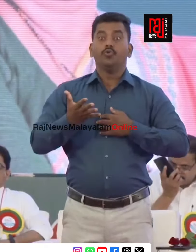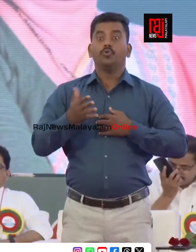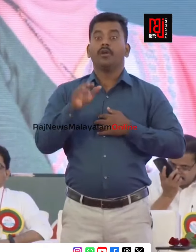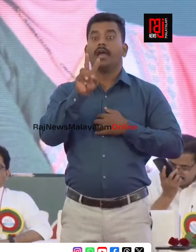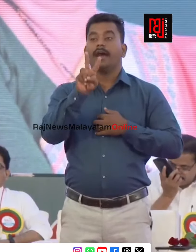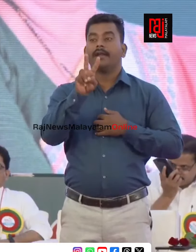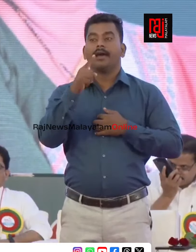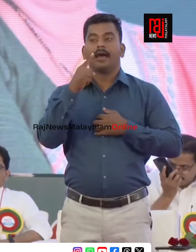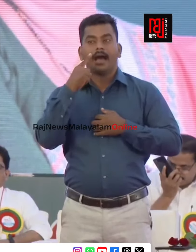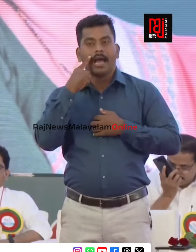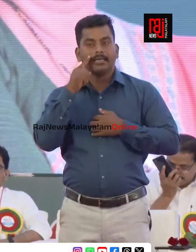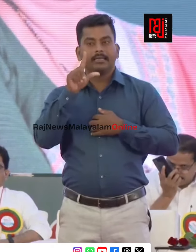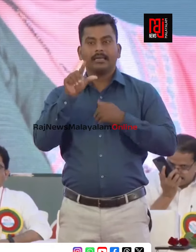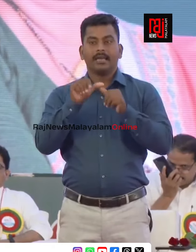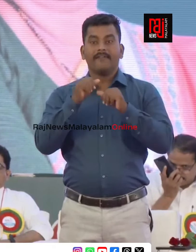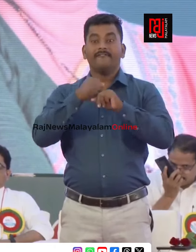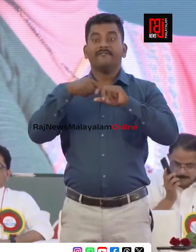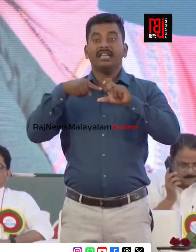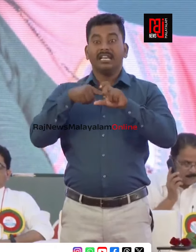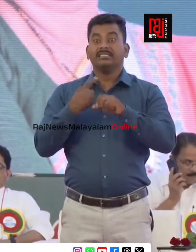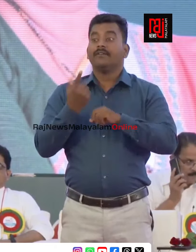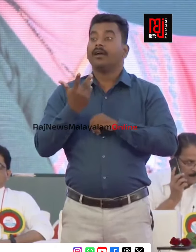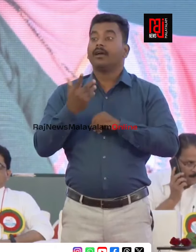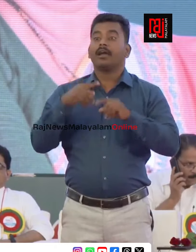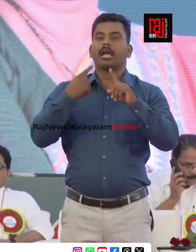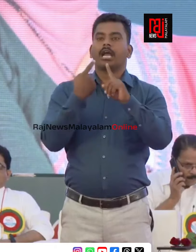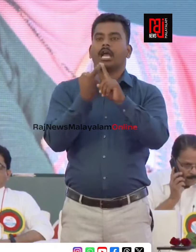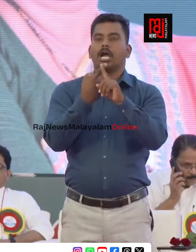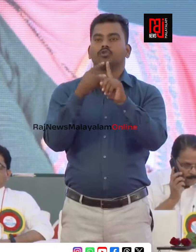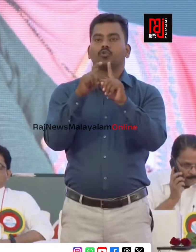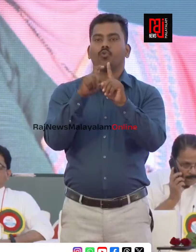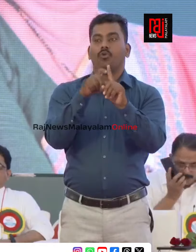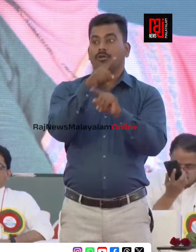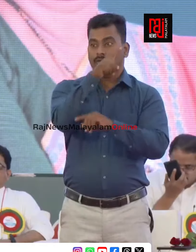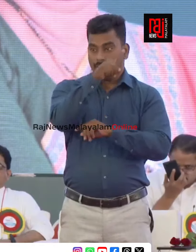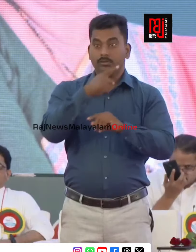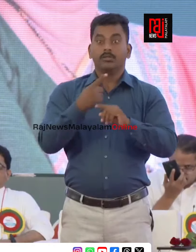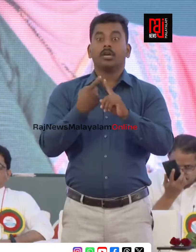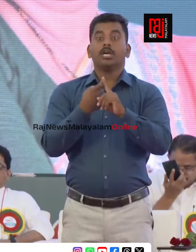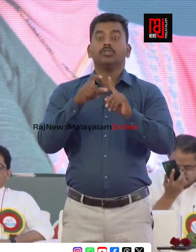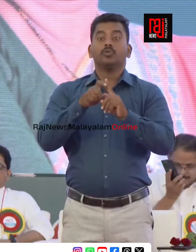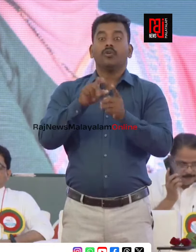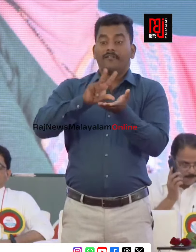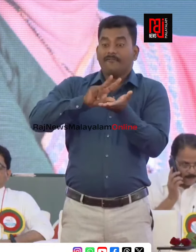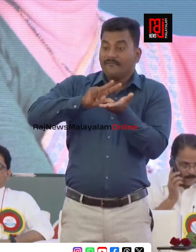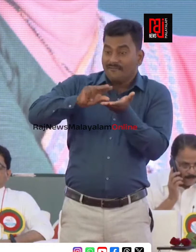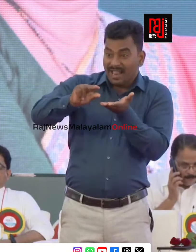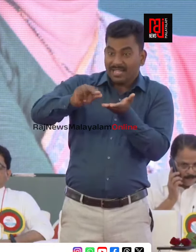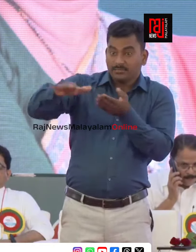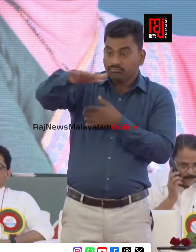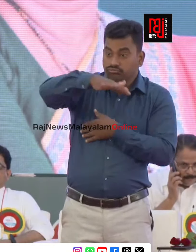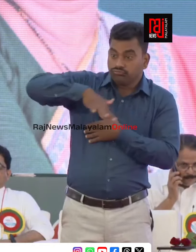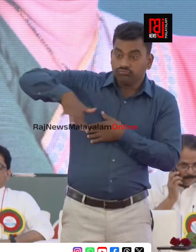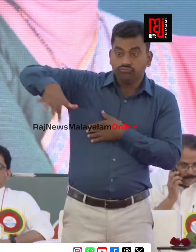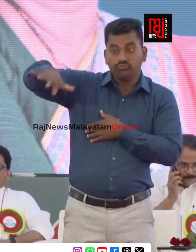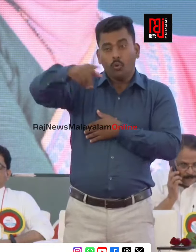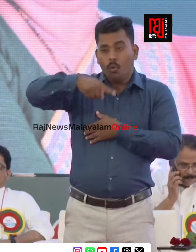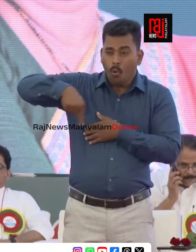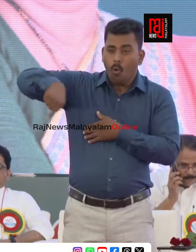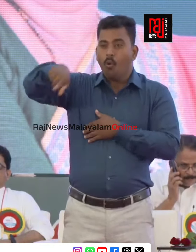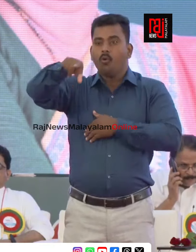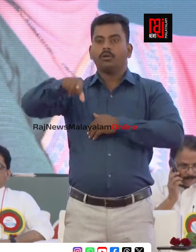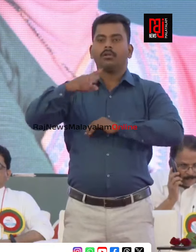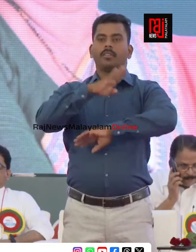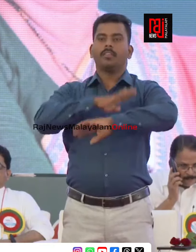ആരംഭിക്കുകയാണ് കാസർഗോഡ് ജില്ലയിൽ. അതിന്റെ 1-ാം ഘട്ട നിർമ്മാണം പൂർത്തീകരിച്ചു കഴിഞ്ഞു. ഈ മാസം തന്നെ